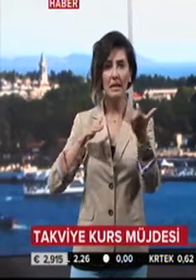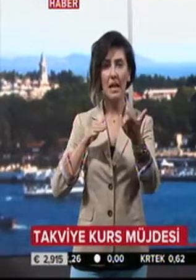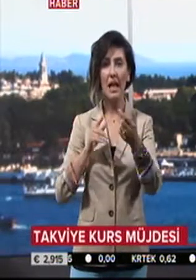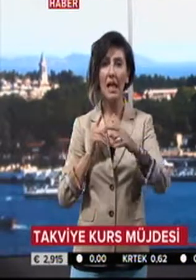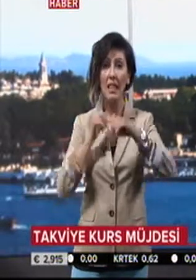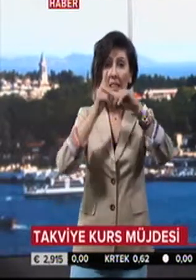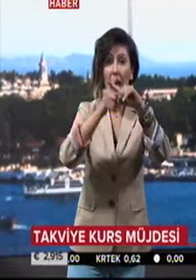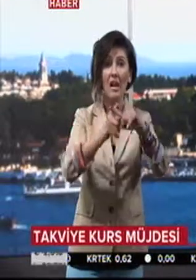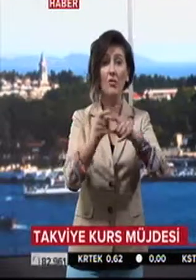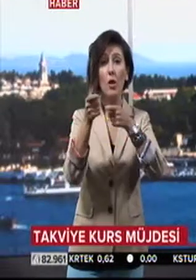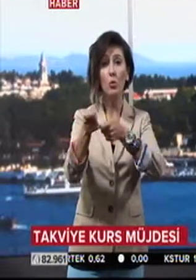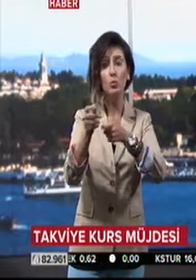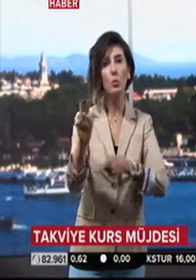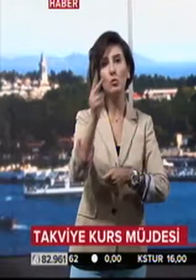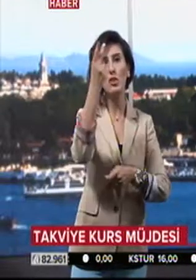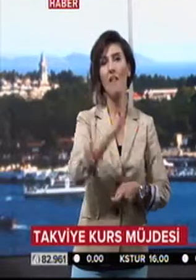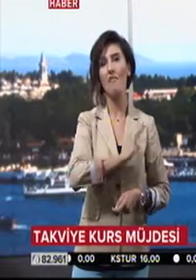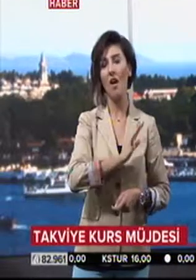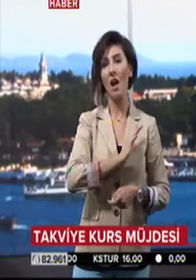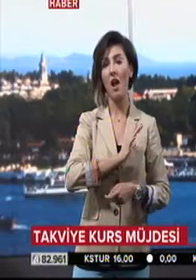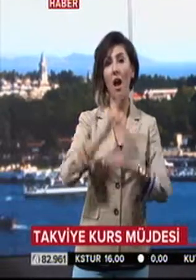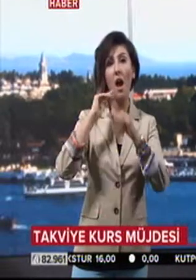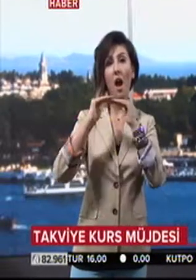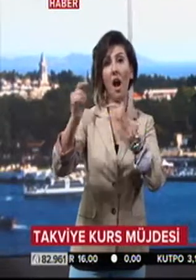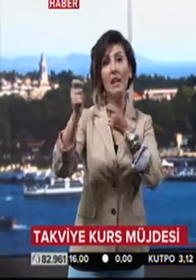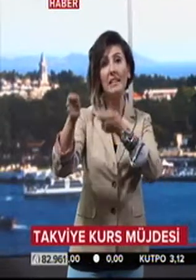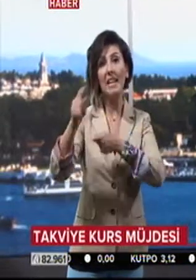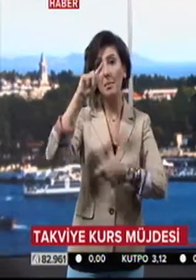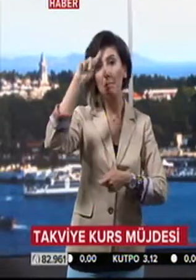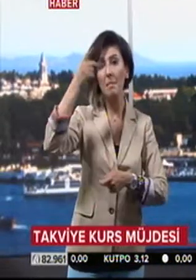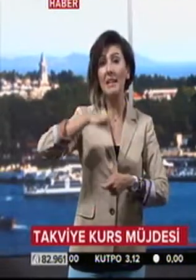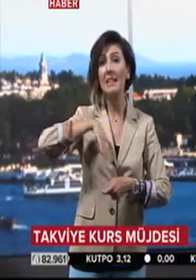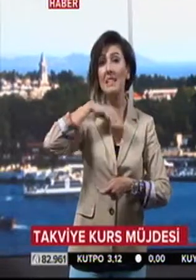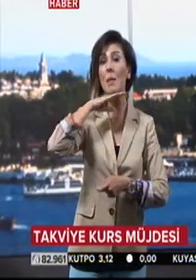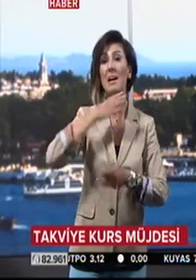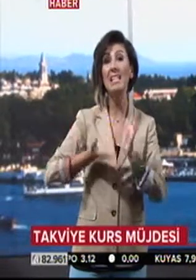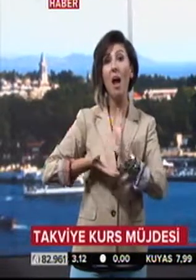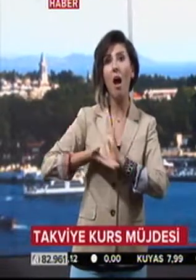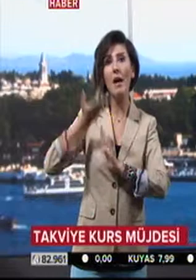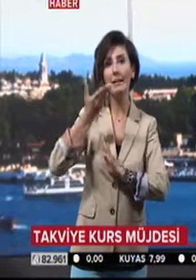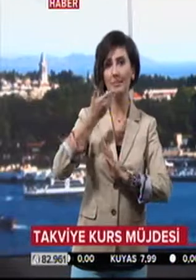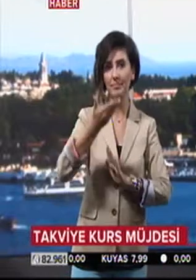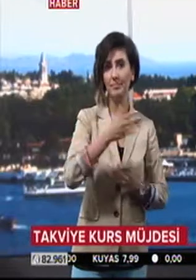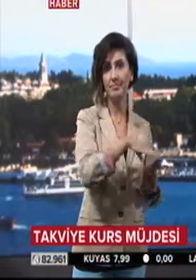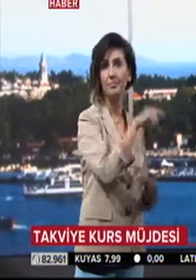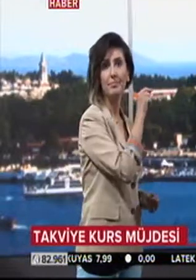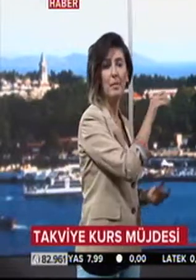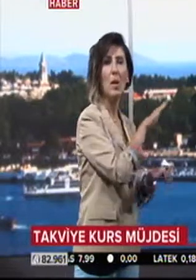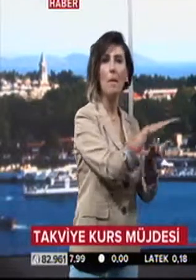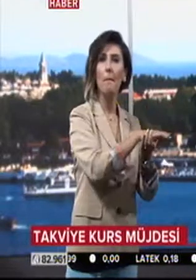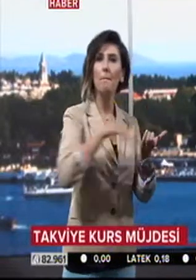mezunlarına takviye kurs müjdesi verdi. Halk eğitim merkezlerinin kapasitesinin artırıldığını belirten Nabi